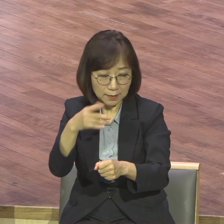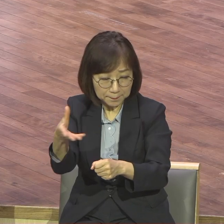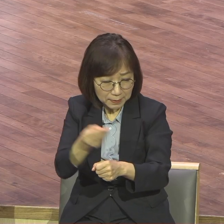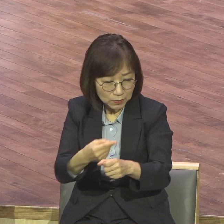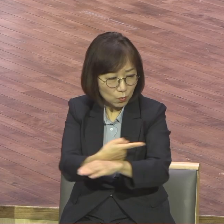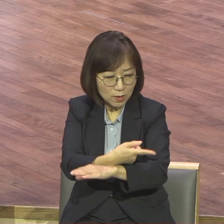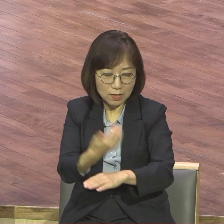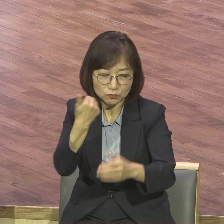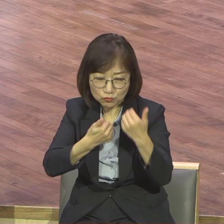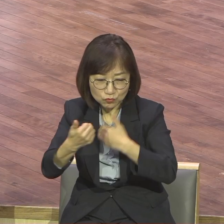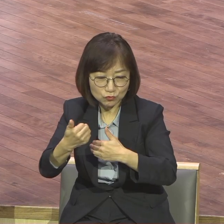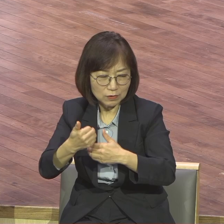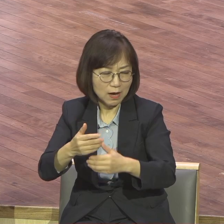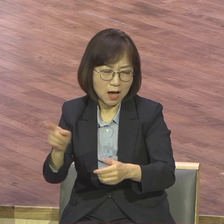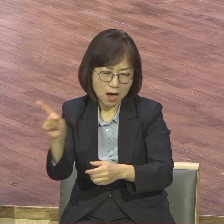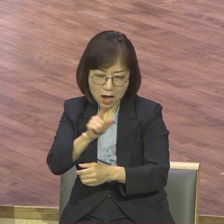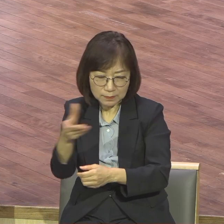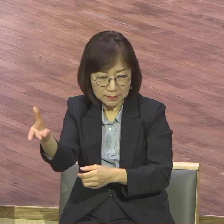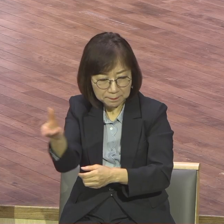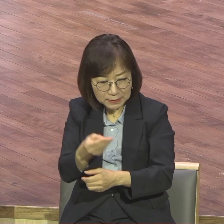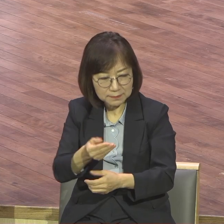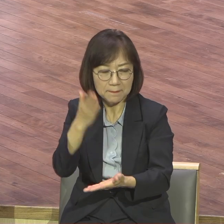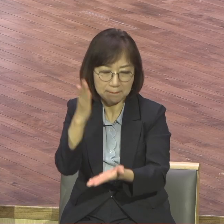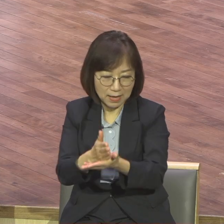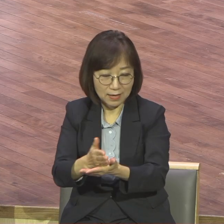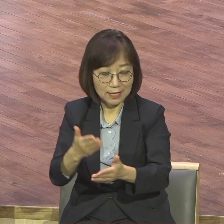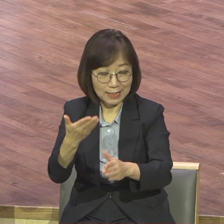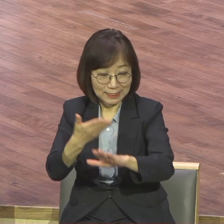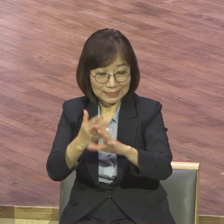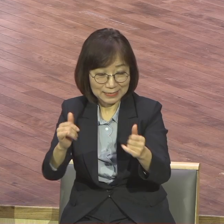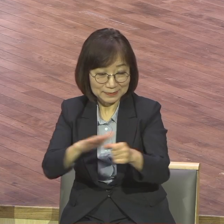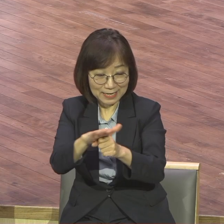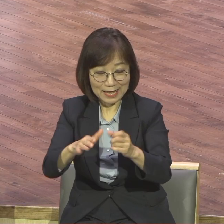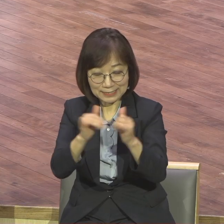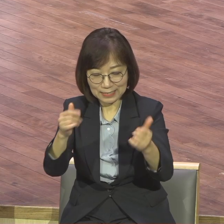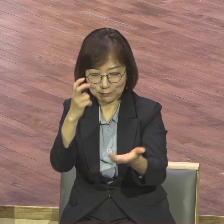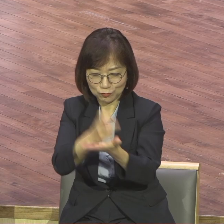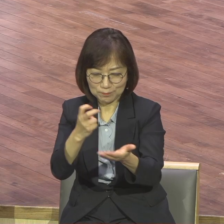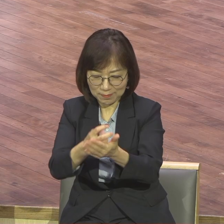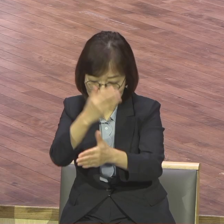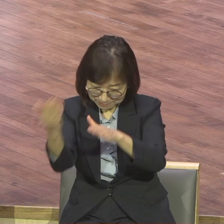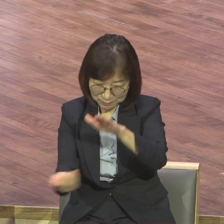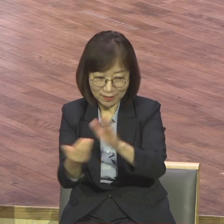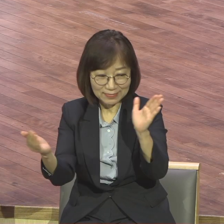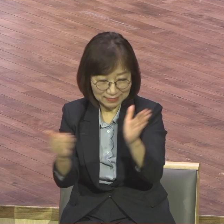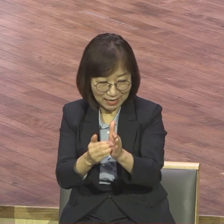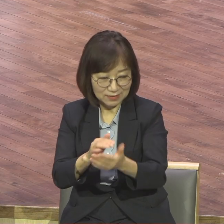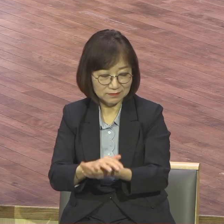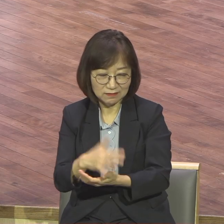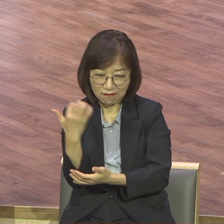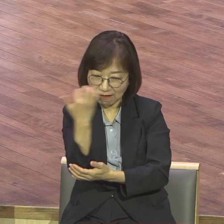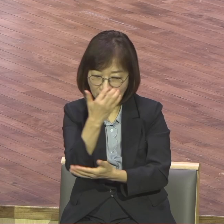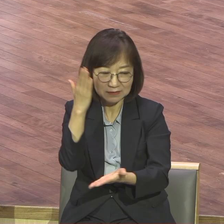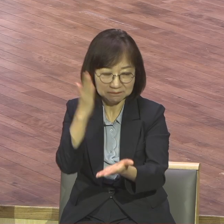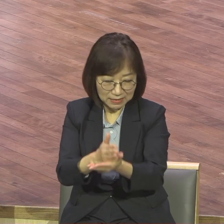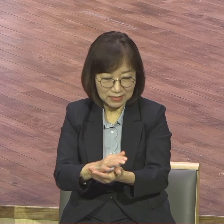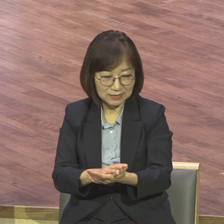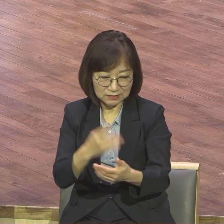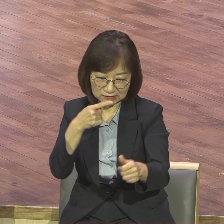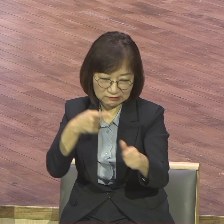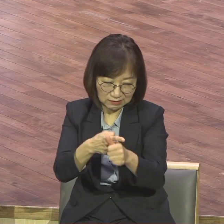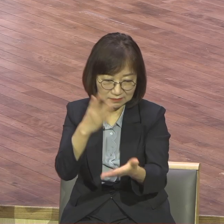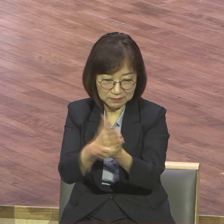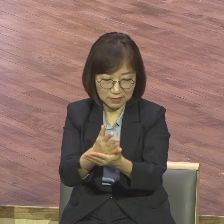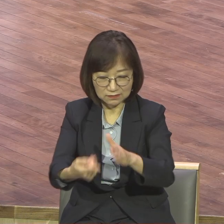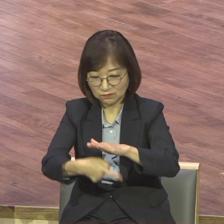아무에게든지 아무 빛도 주지 말라. 남을 사랑하는 자는 율법을 다 이루었느니라. 간음하지 말라, 살인하지 말라, 도둑질하지